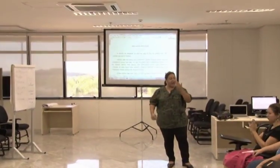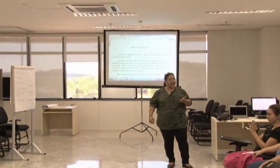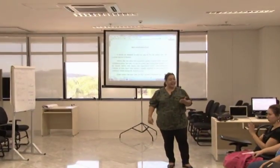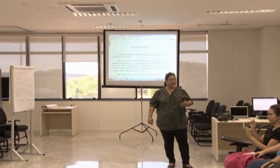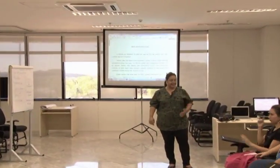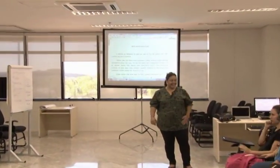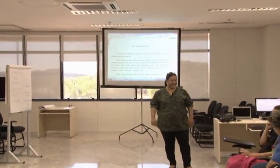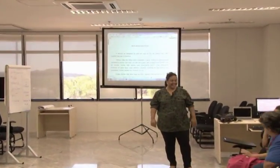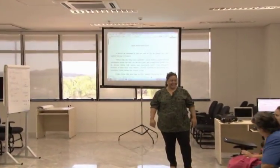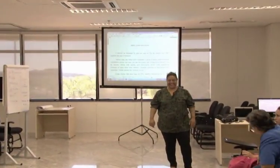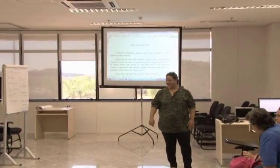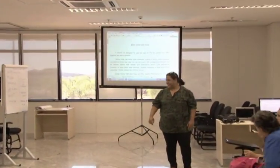Obrigada.